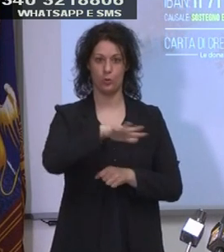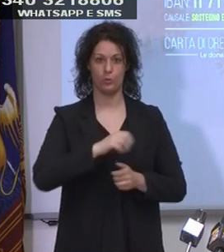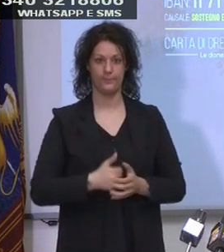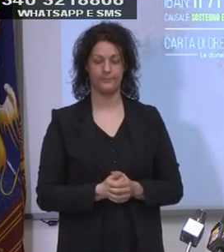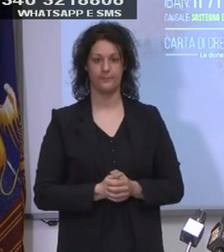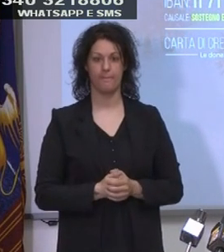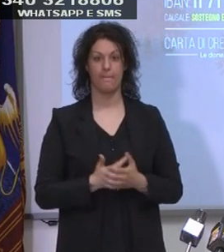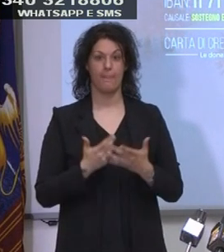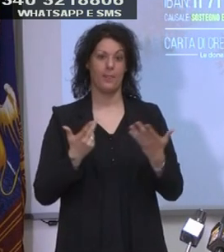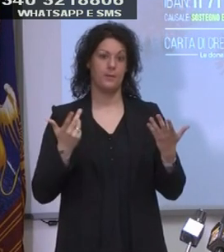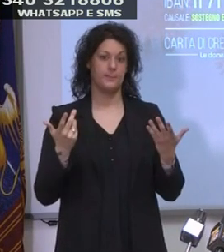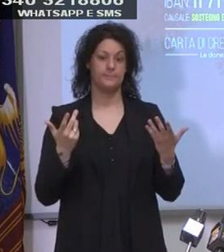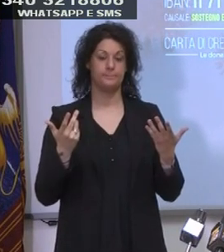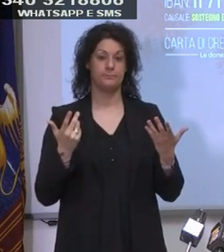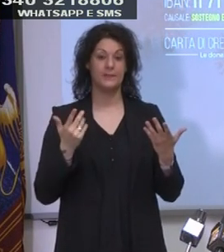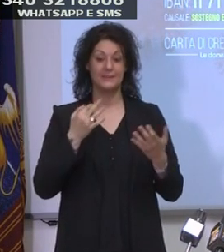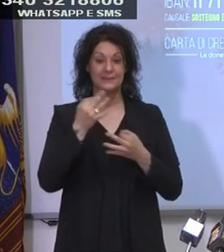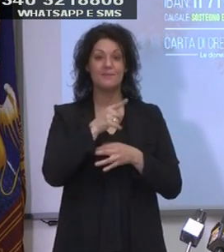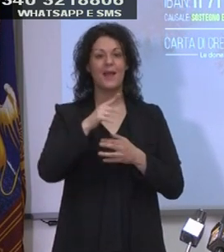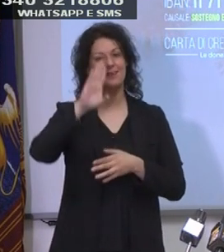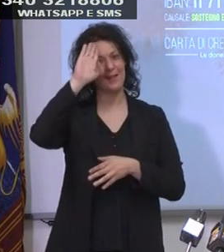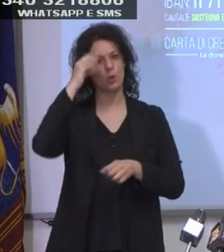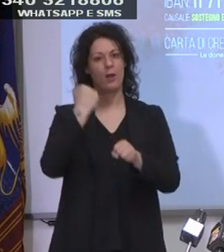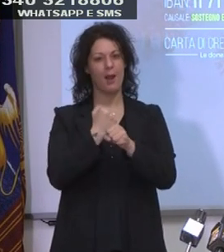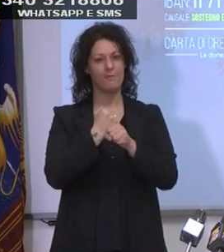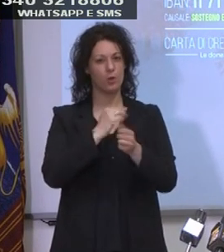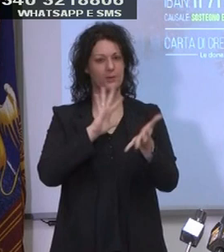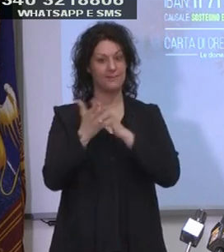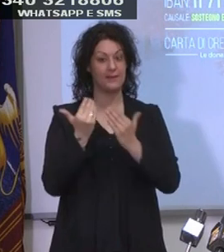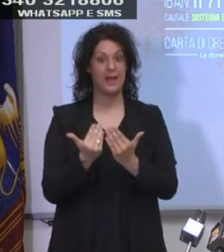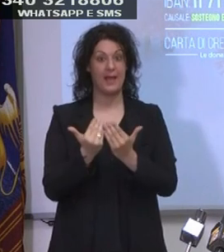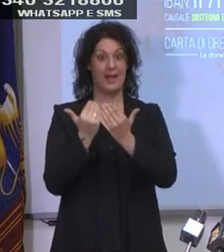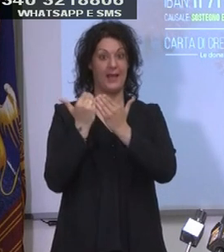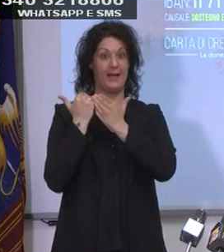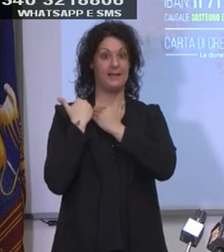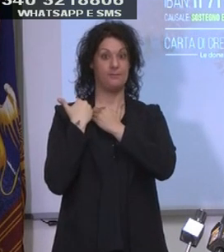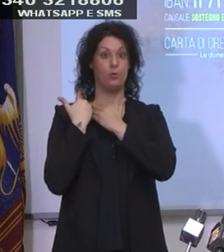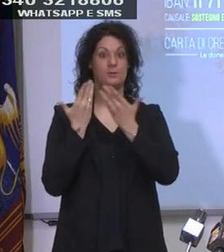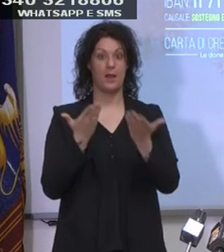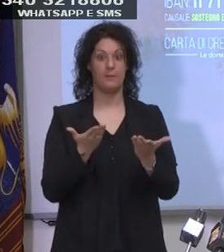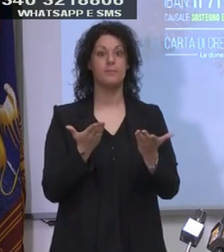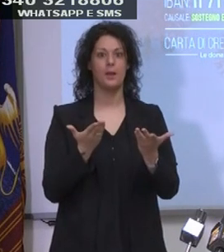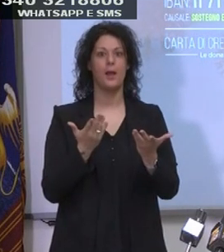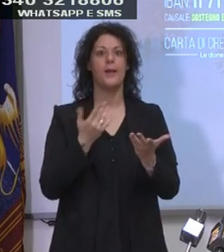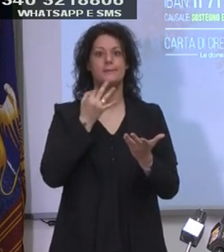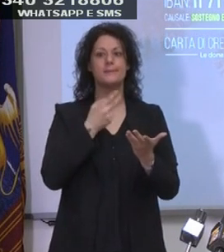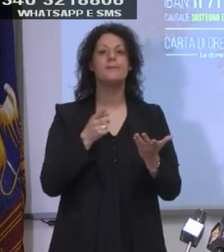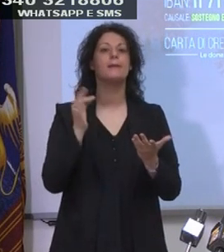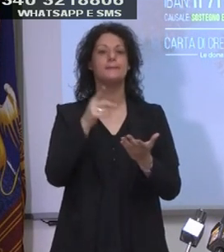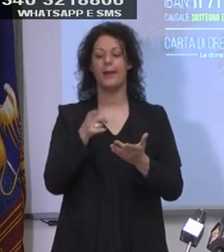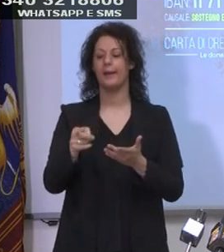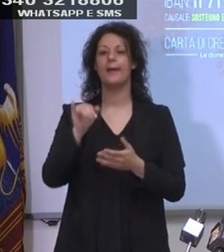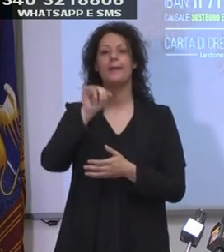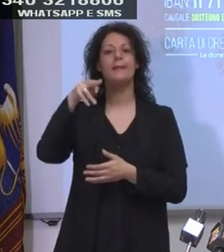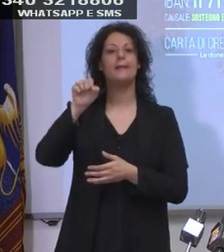a intestarsi la responsabilità di chiedere o di non applicare le linee guida INAIL in alternativa alle linee